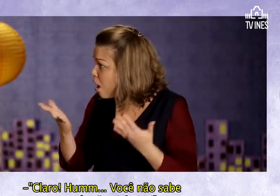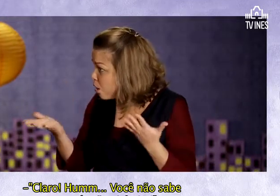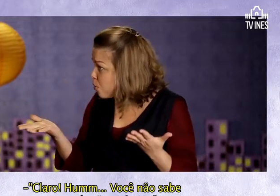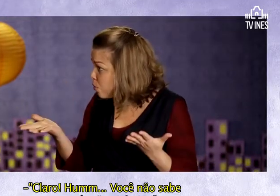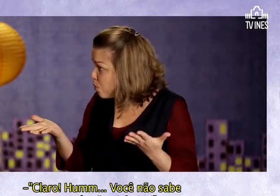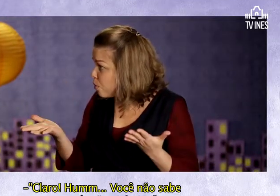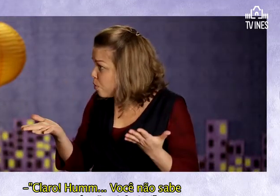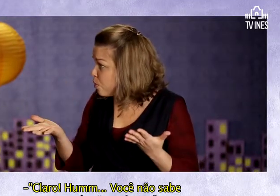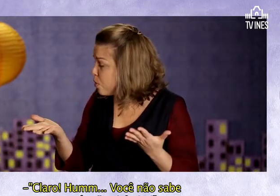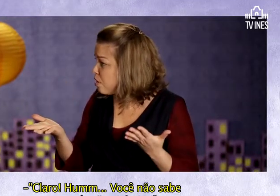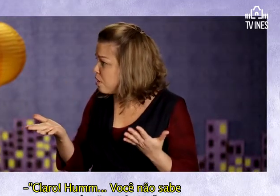Claro!